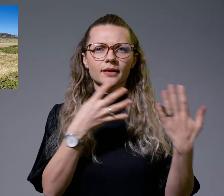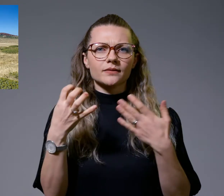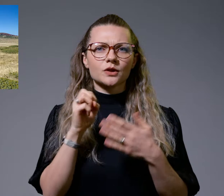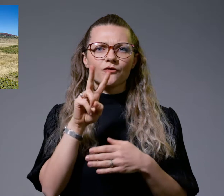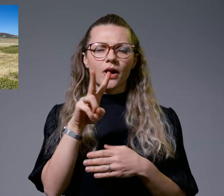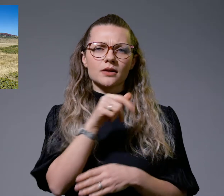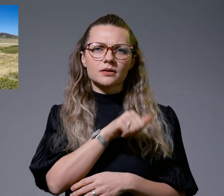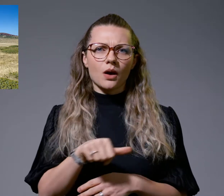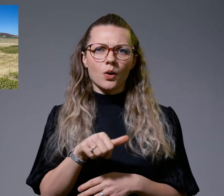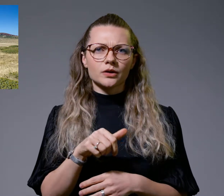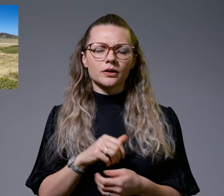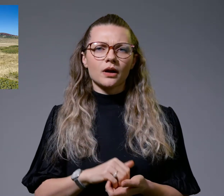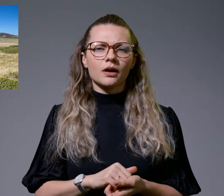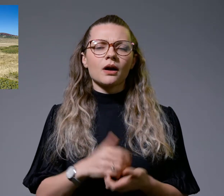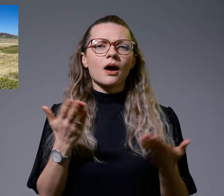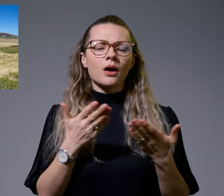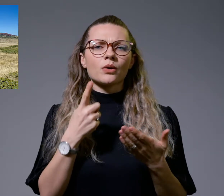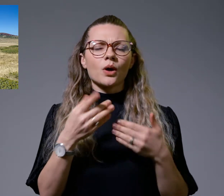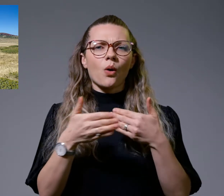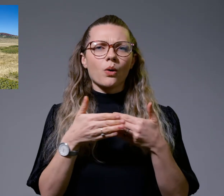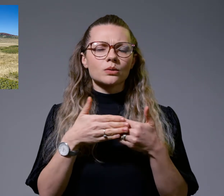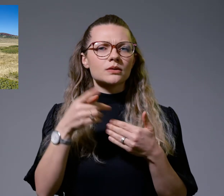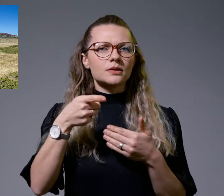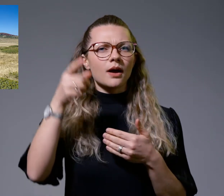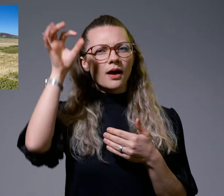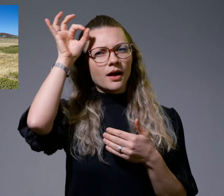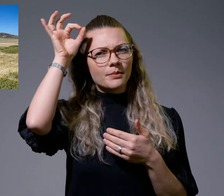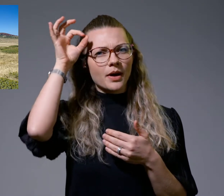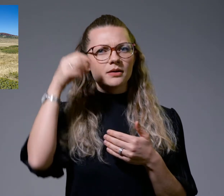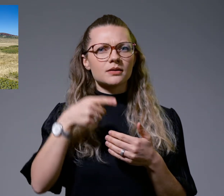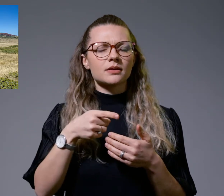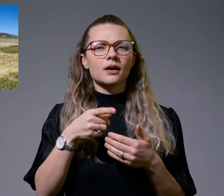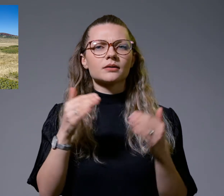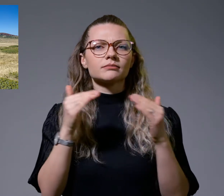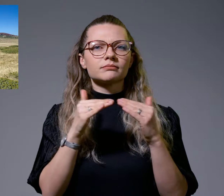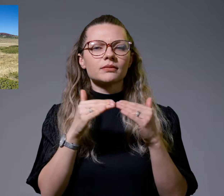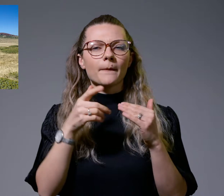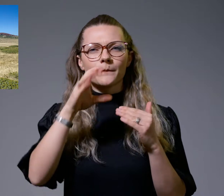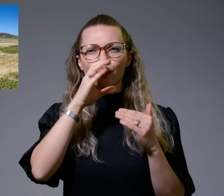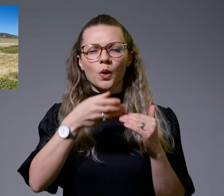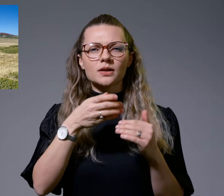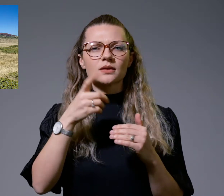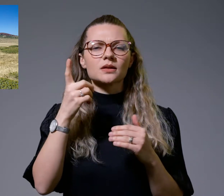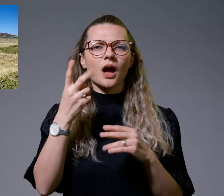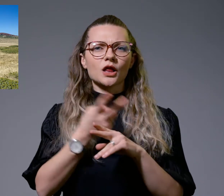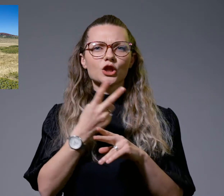1912 година, како и односот на германците спрема бугарската држава, третирајќи ги